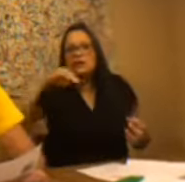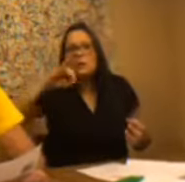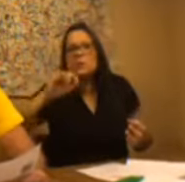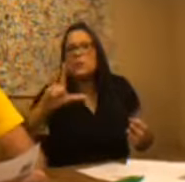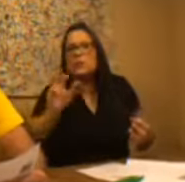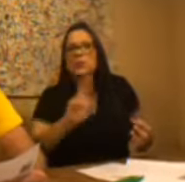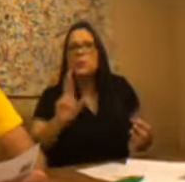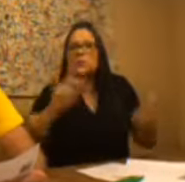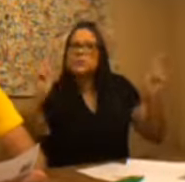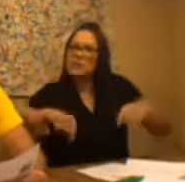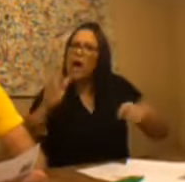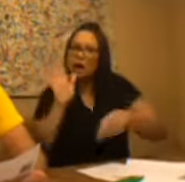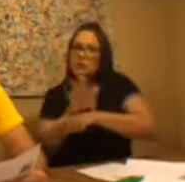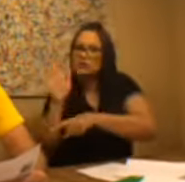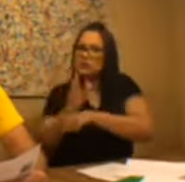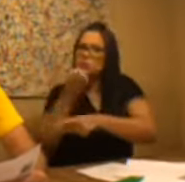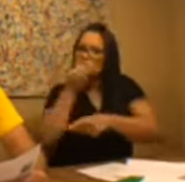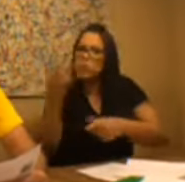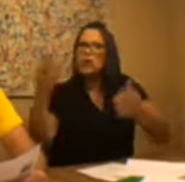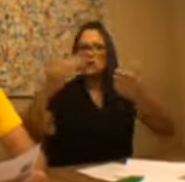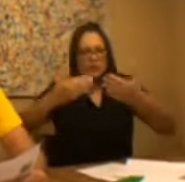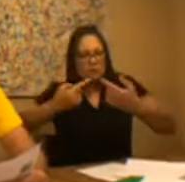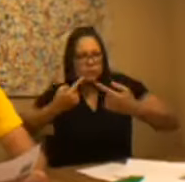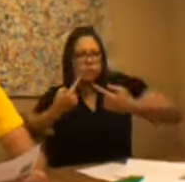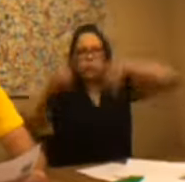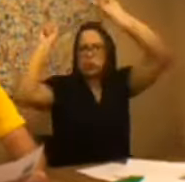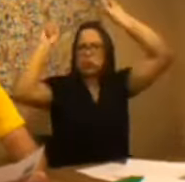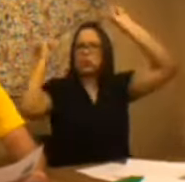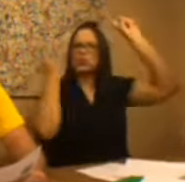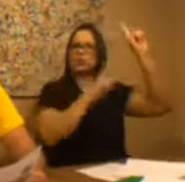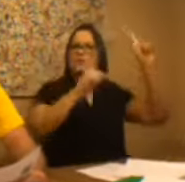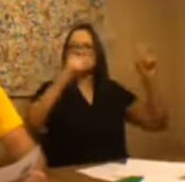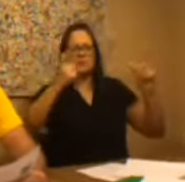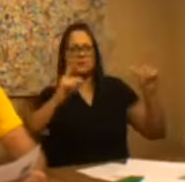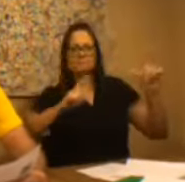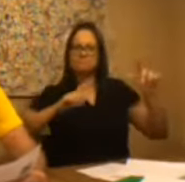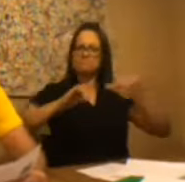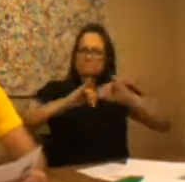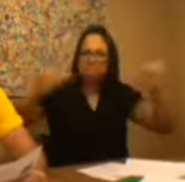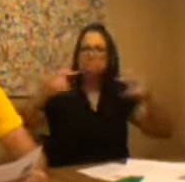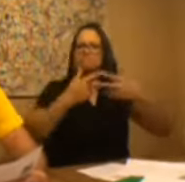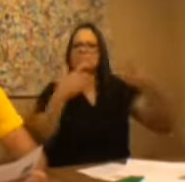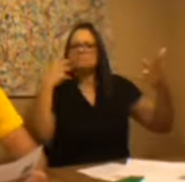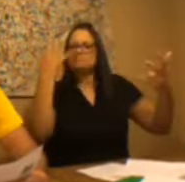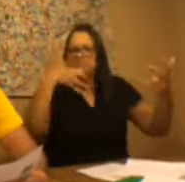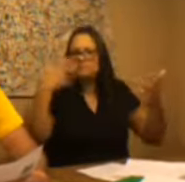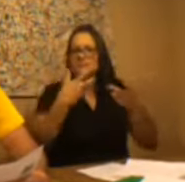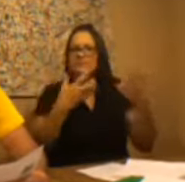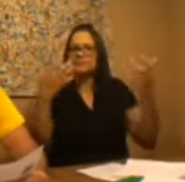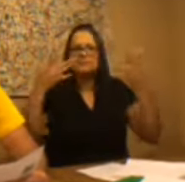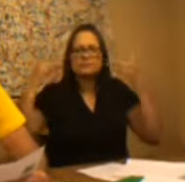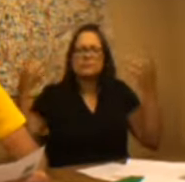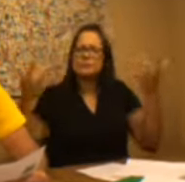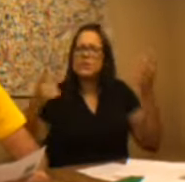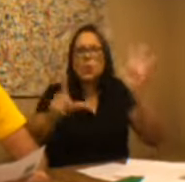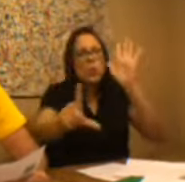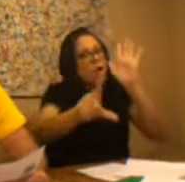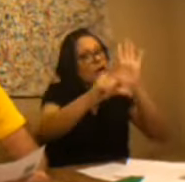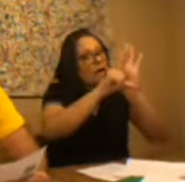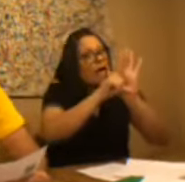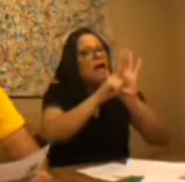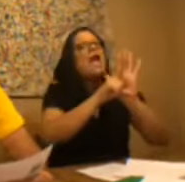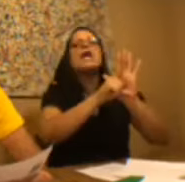mais que suficiente para ele alavancar sua carreira ser alguém na vida então ministério da cultura é lei rodei e